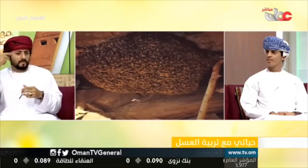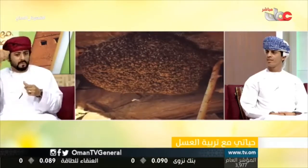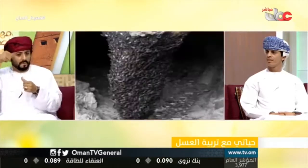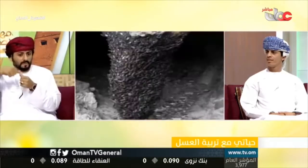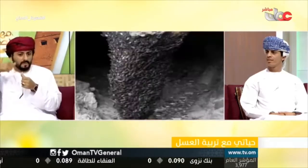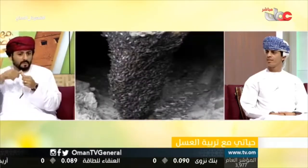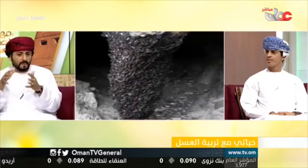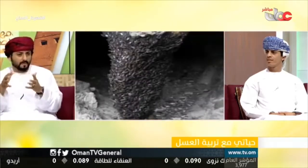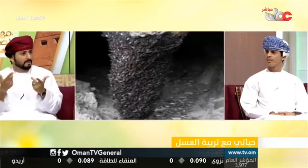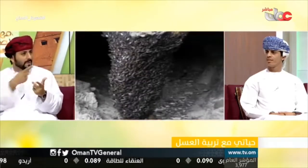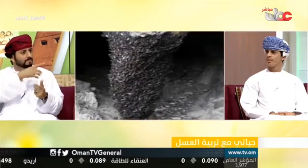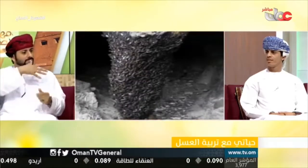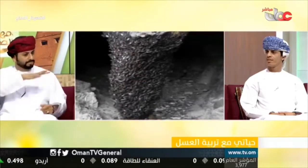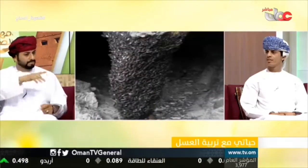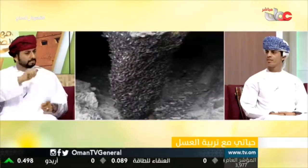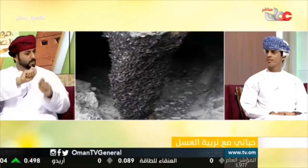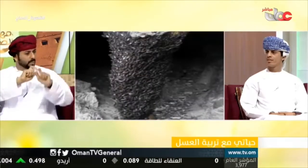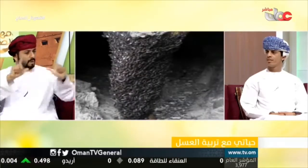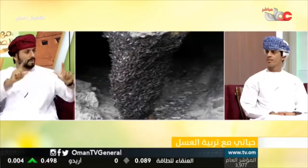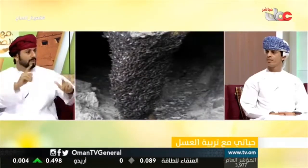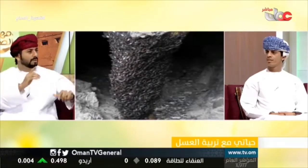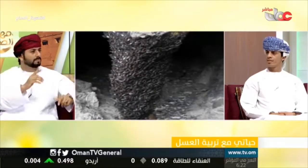أنت الصم، كيف تعرف كل هذه الأمور؟